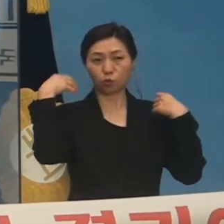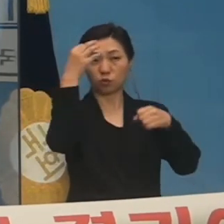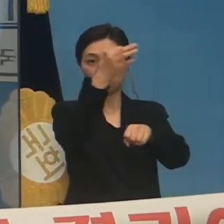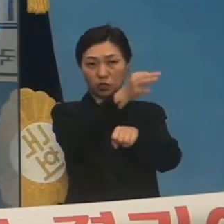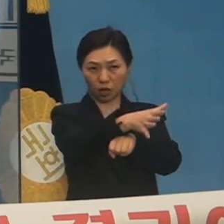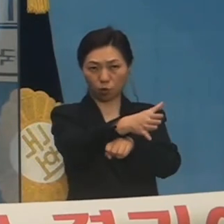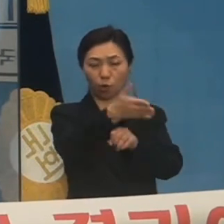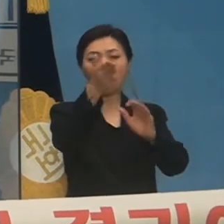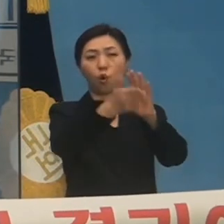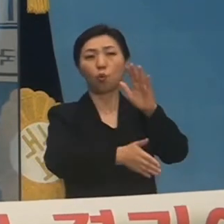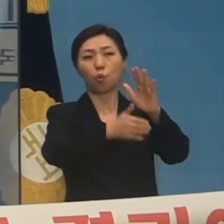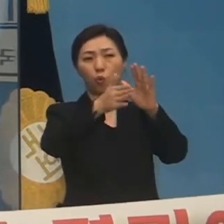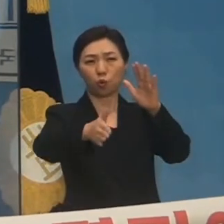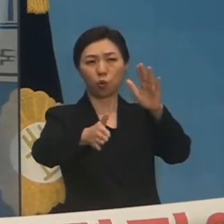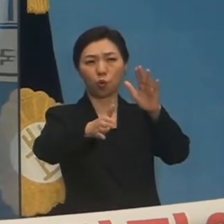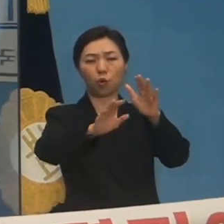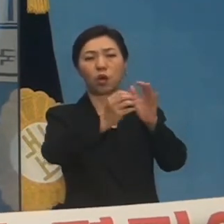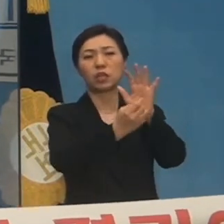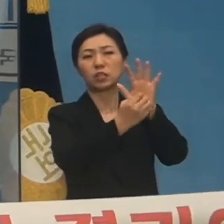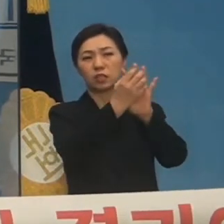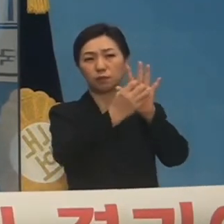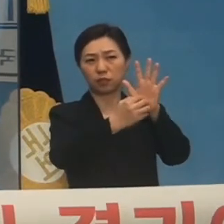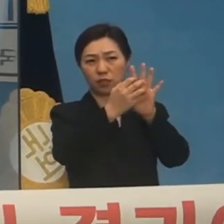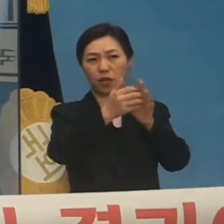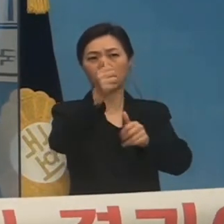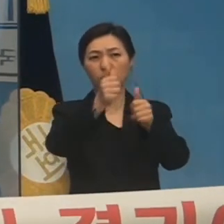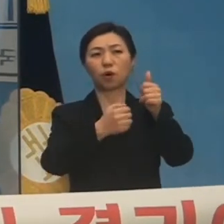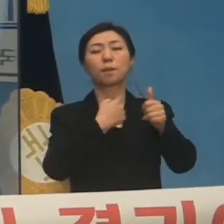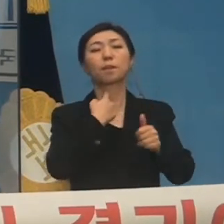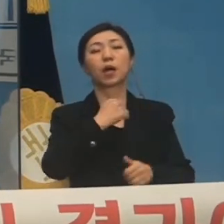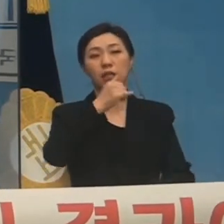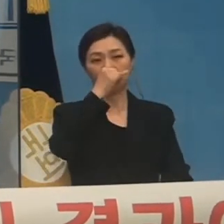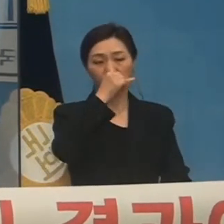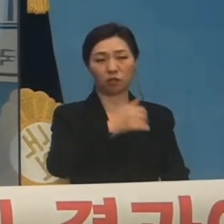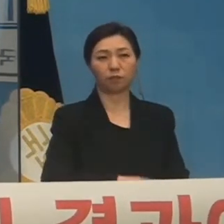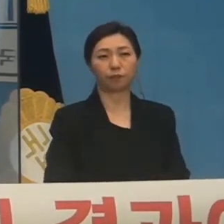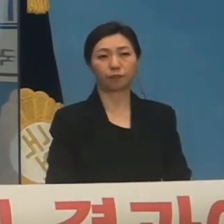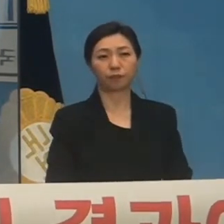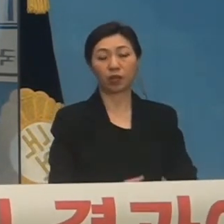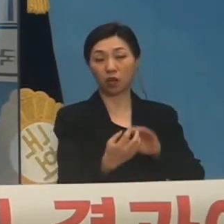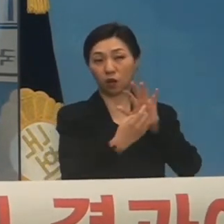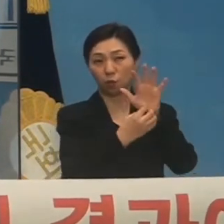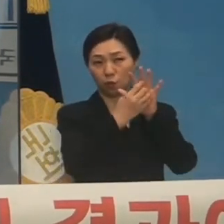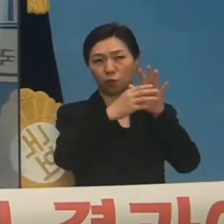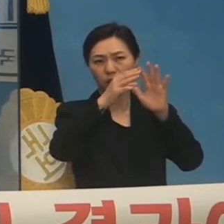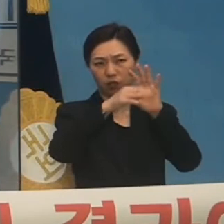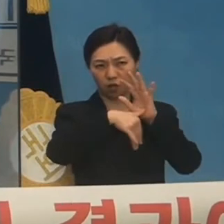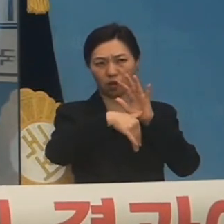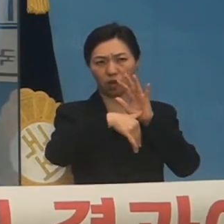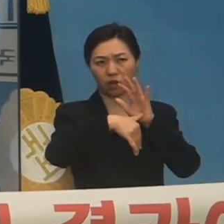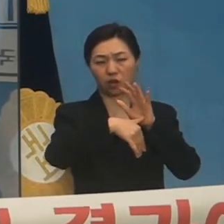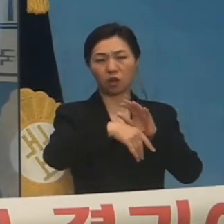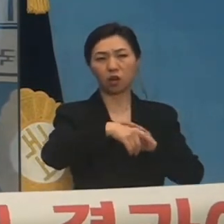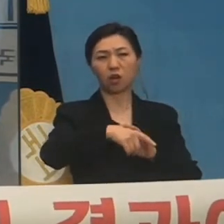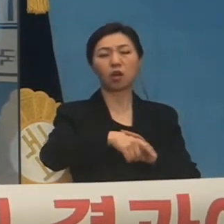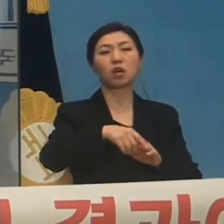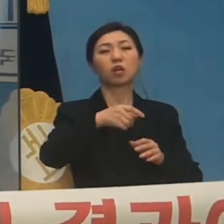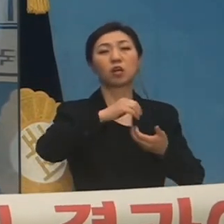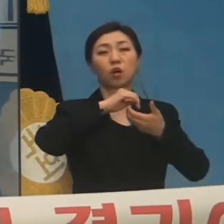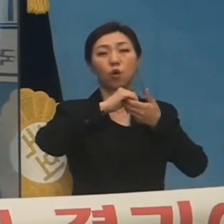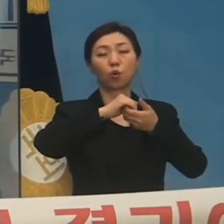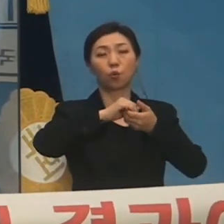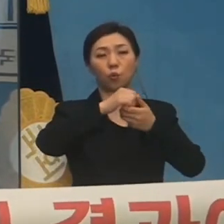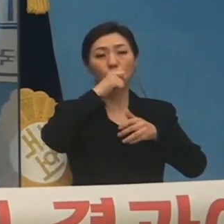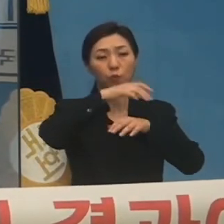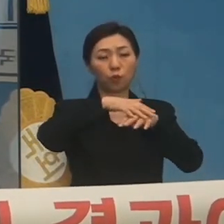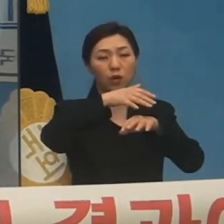경쟁 입찰을 진행한 바 있습니다. 그 과정에서 정부는 농가에 예정 가격 기준을 제시하지